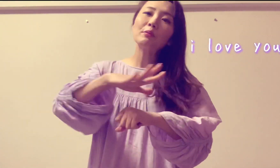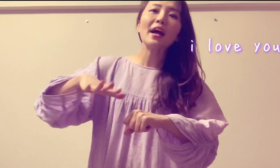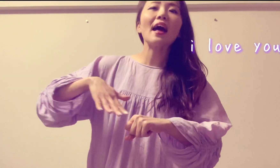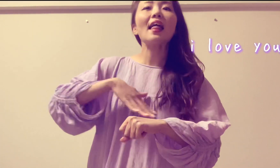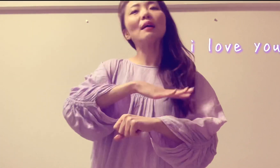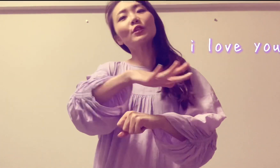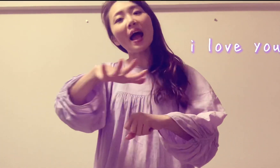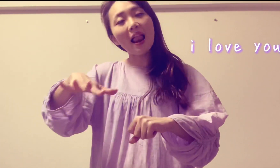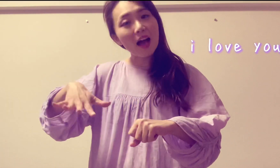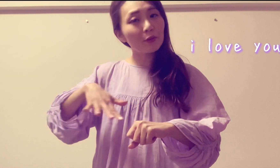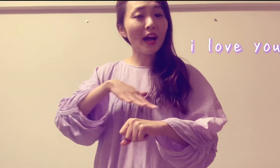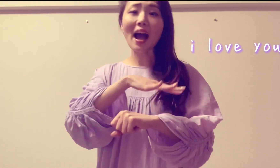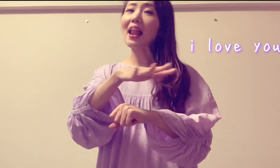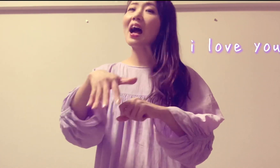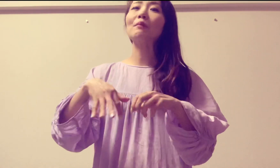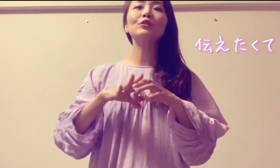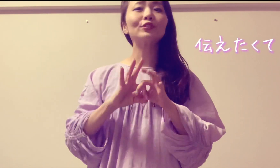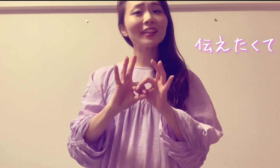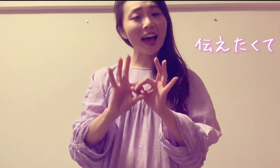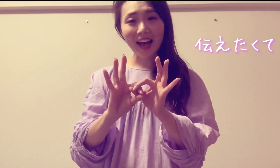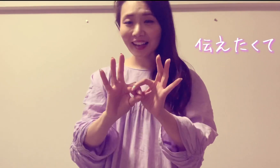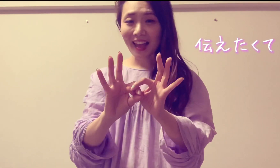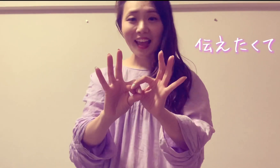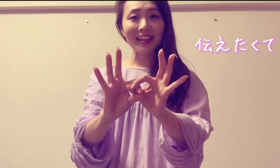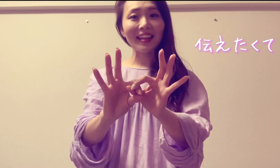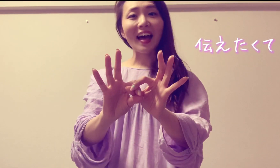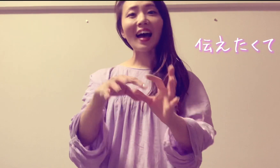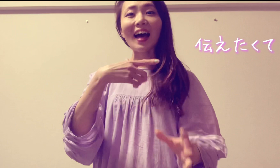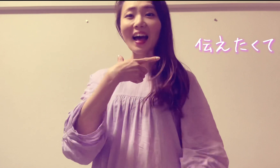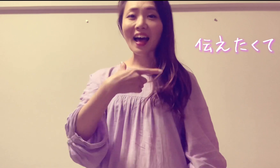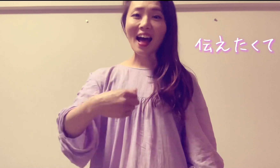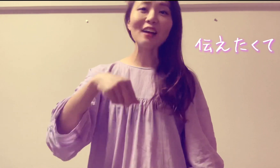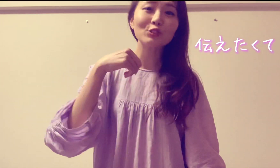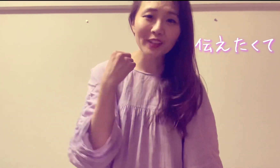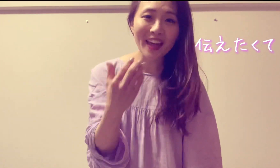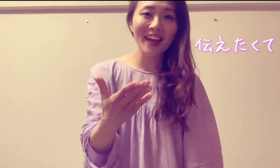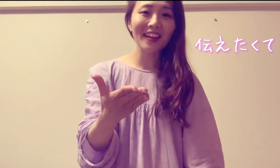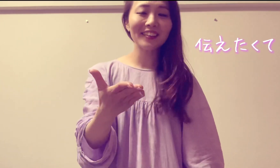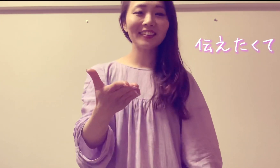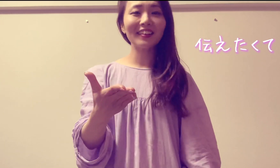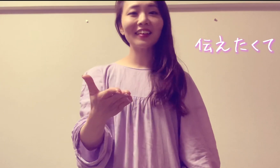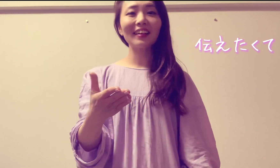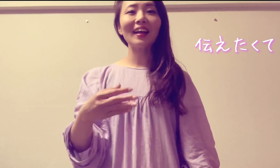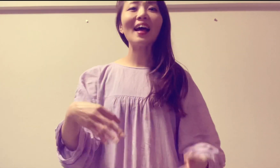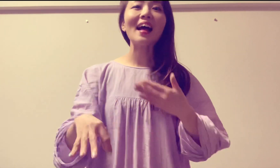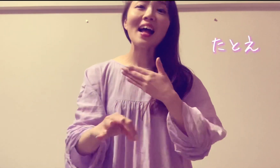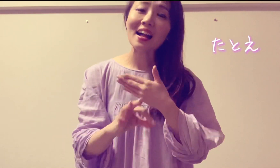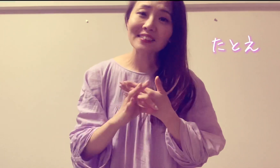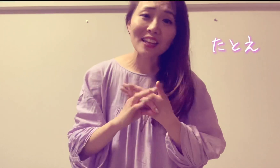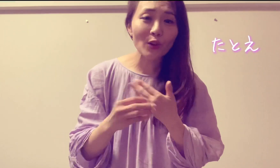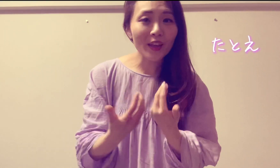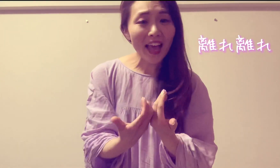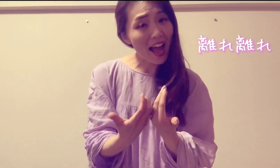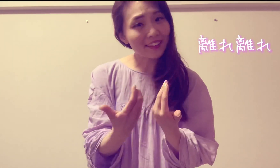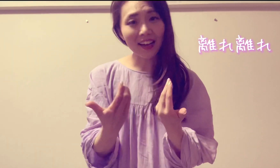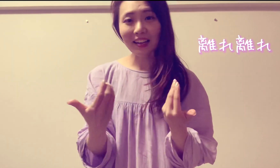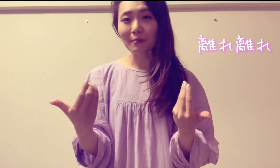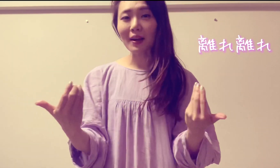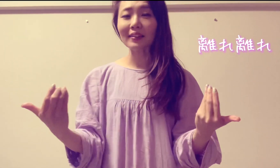love you, I love you, I love you, I love you to die and die. たとえ離れ離